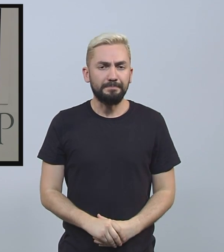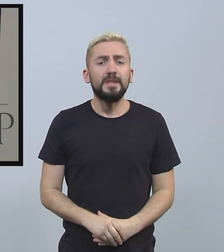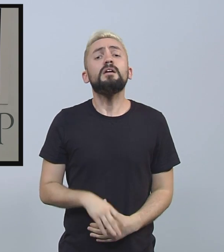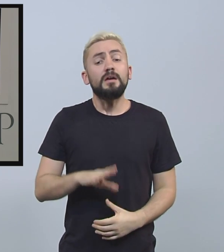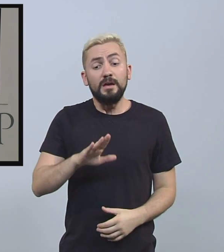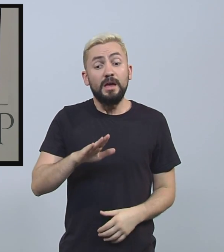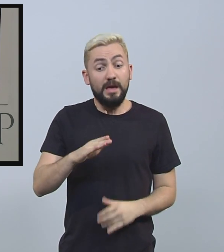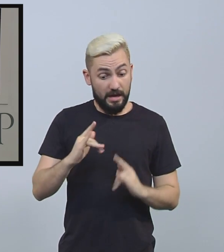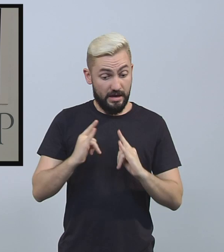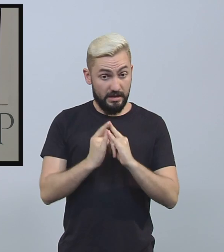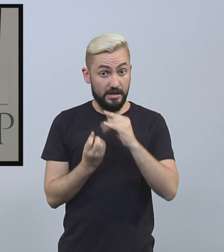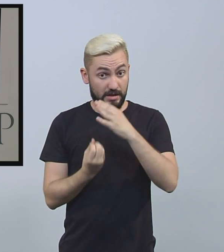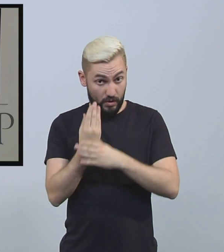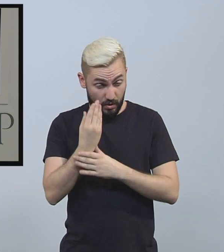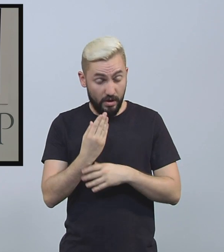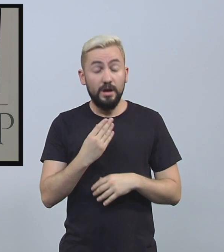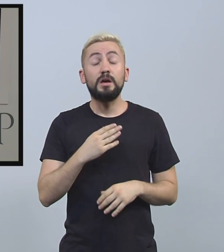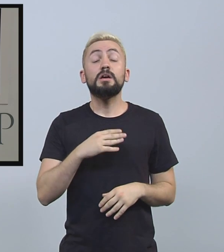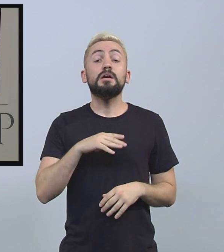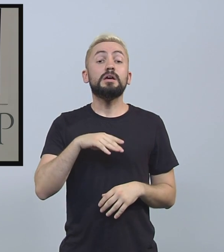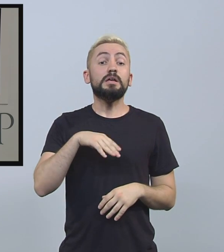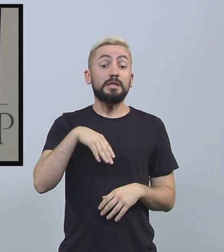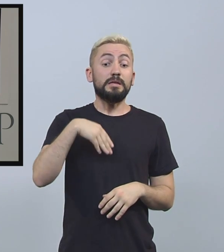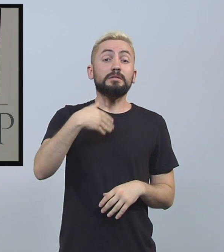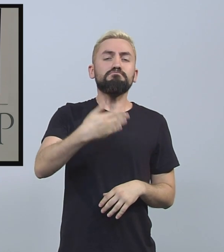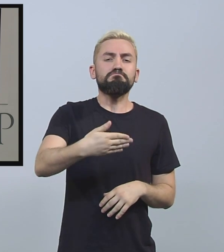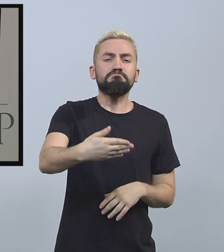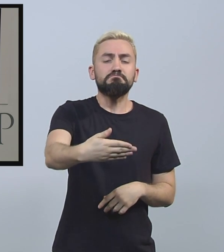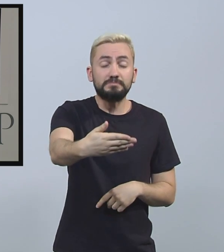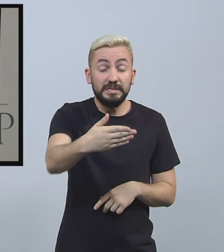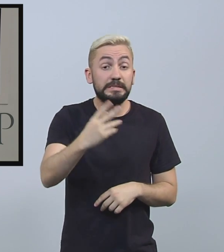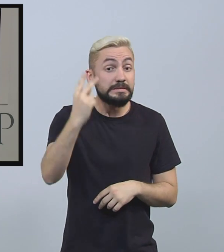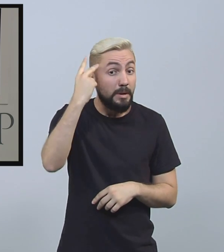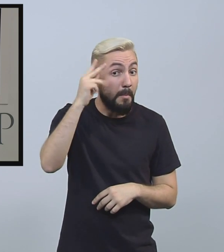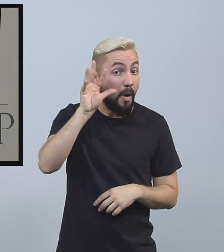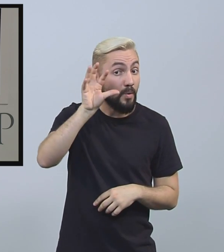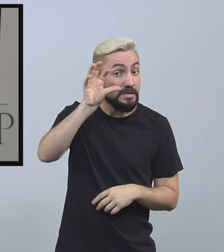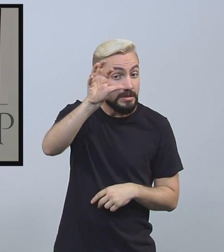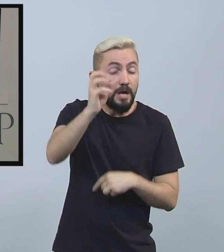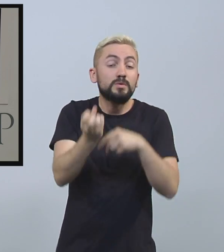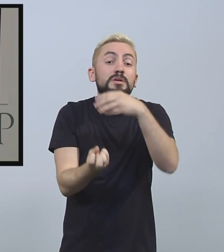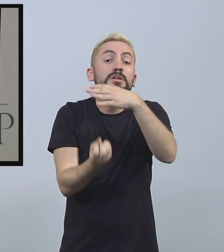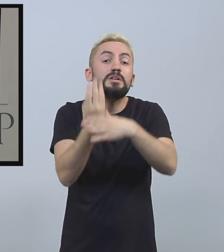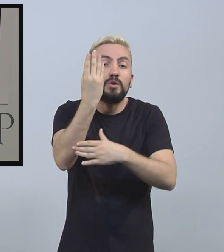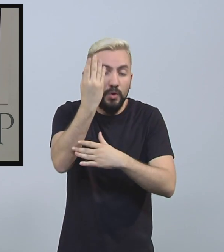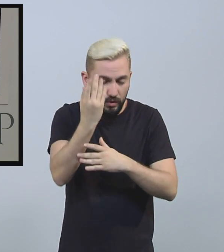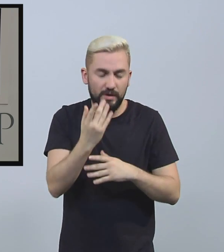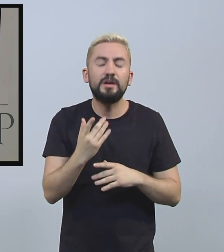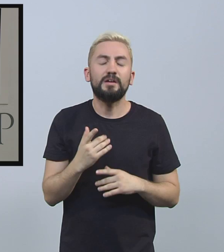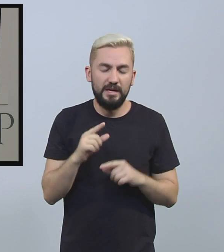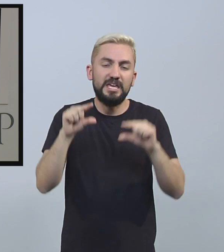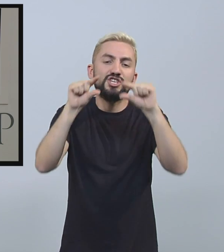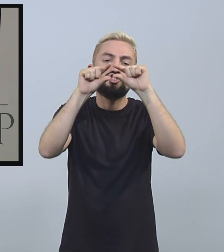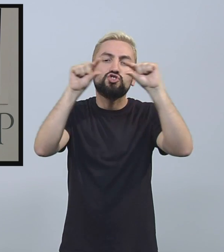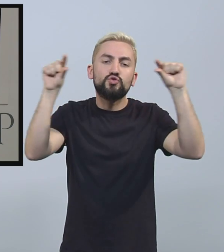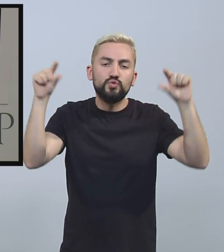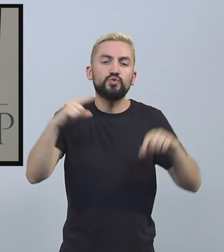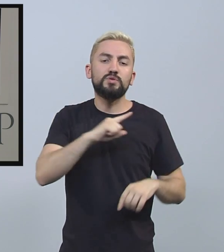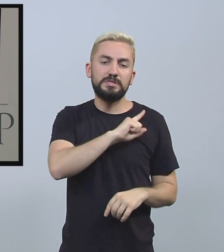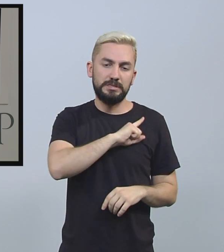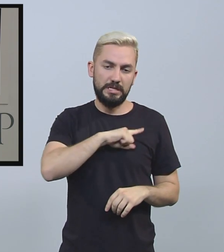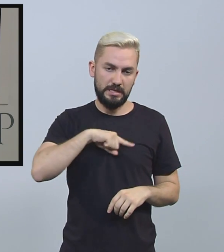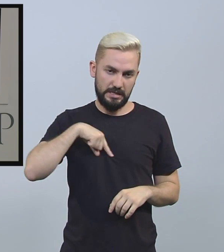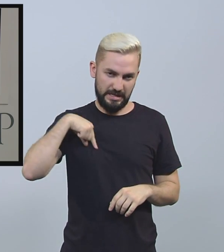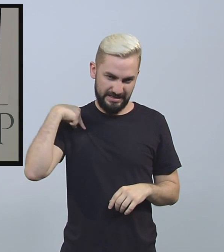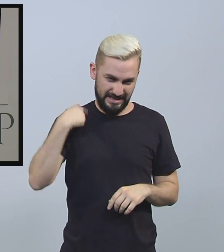Em seguida, fundou-se no estado de São Paulo o Instituto Santa Terezinha, que, diferentemente do